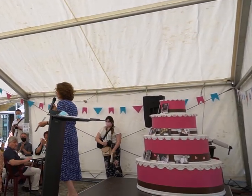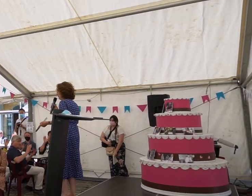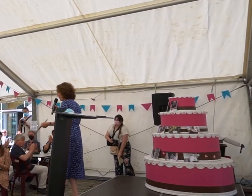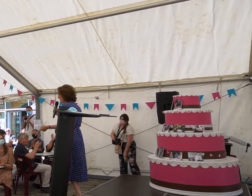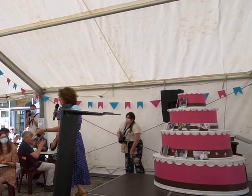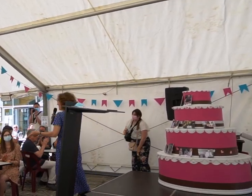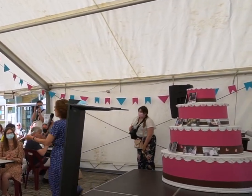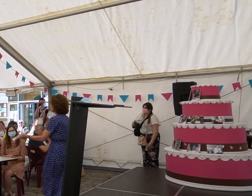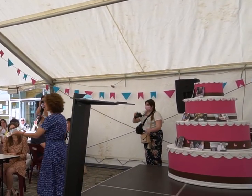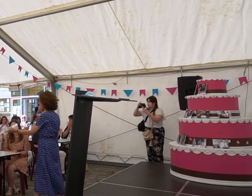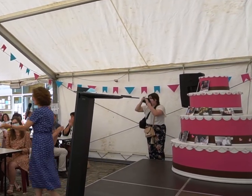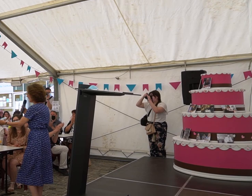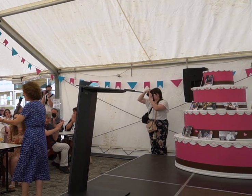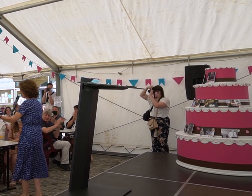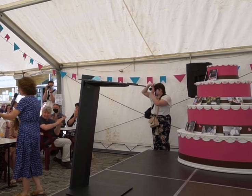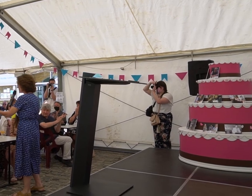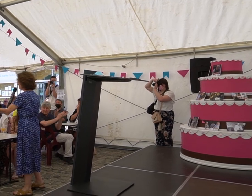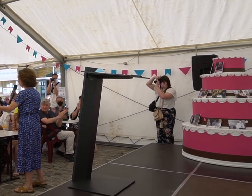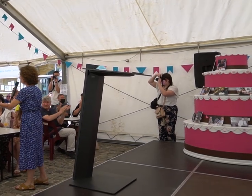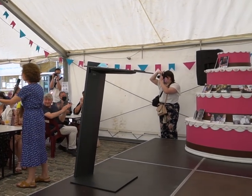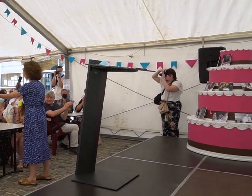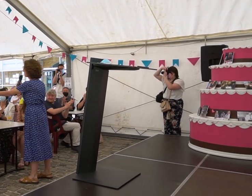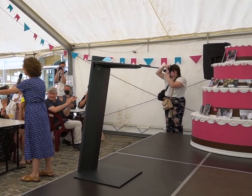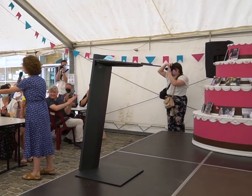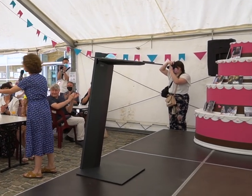sorties de l'imprimeur, Madame Marlier.